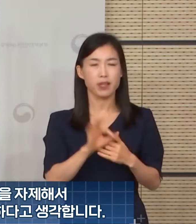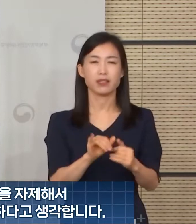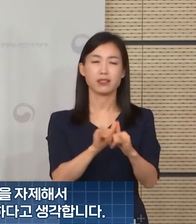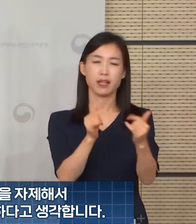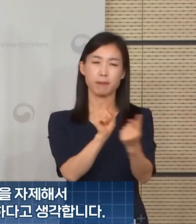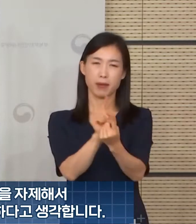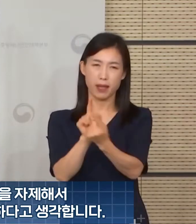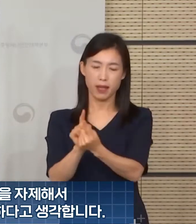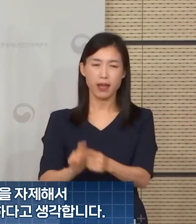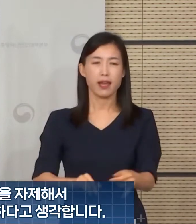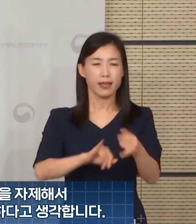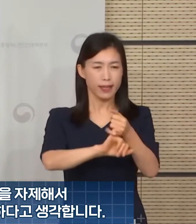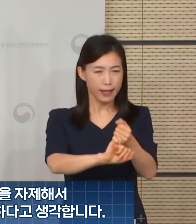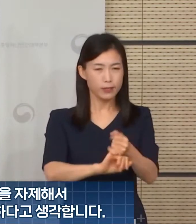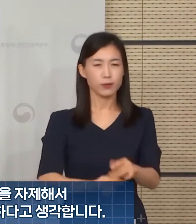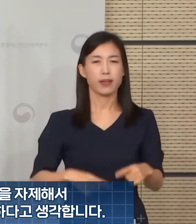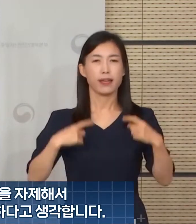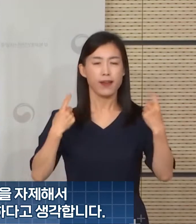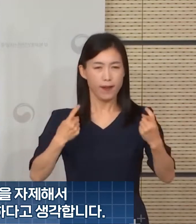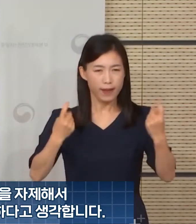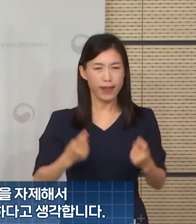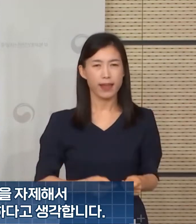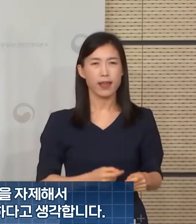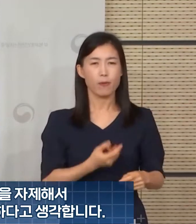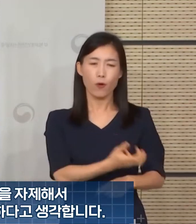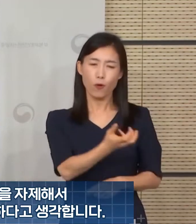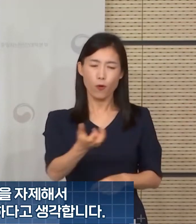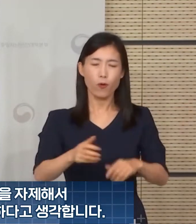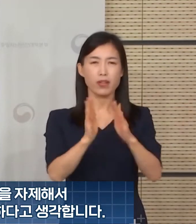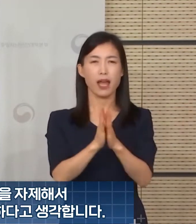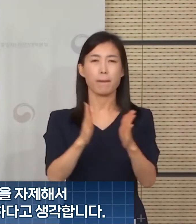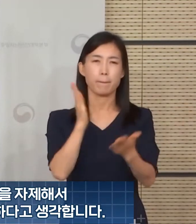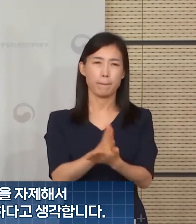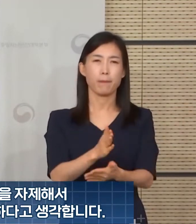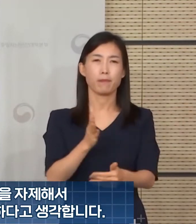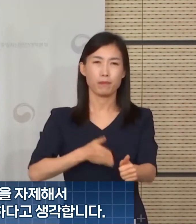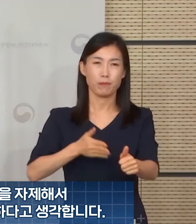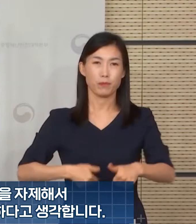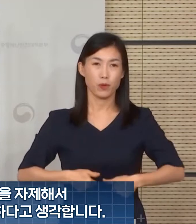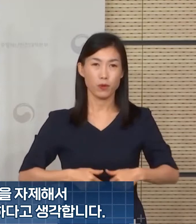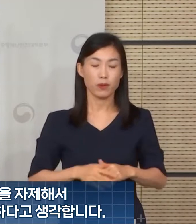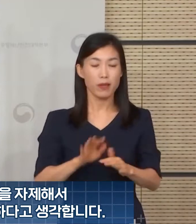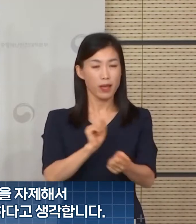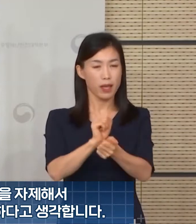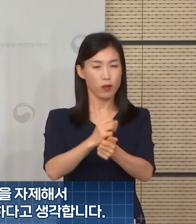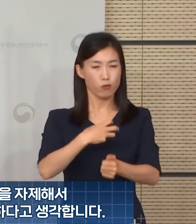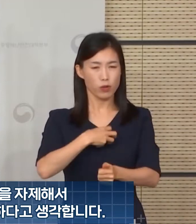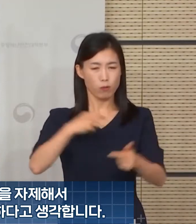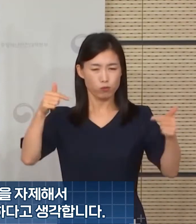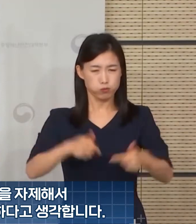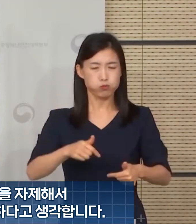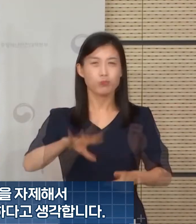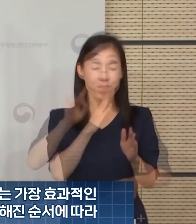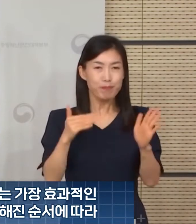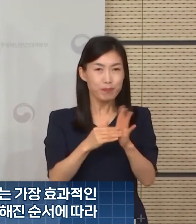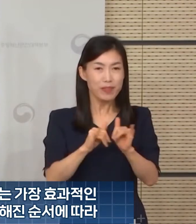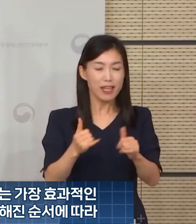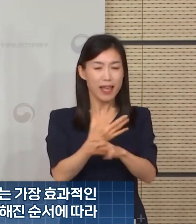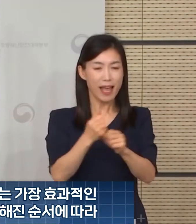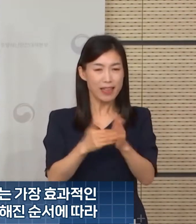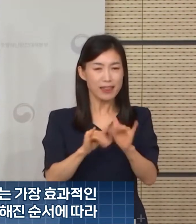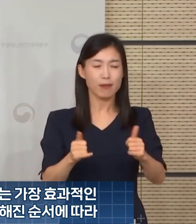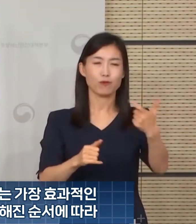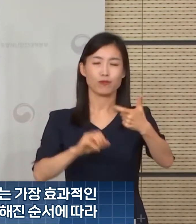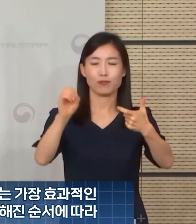만남과 약속, 그리고 여행과 이동을 자제해야 해서 감염의 위험을 줄이는 것이 가장 중요하다고 생각합니다.